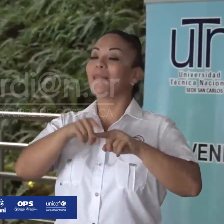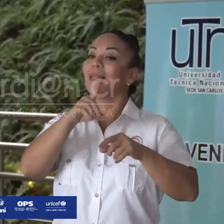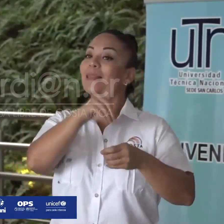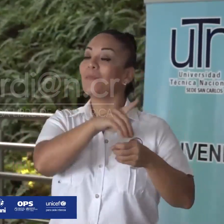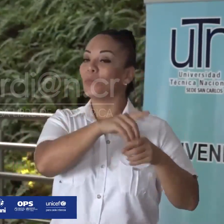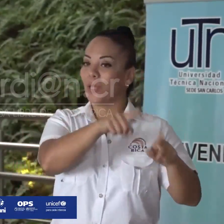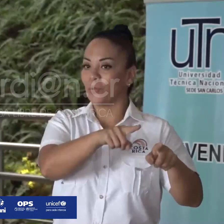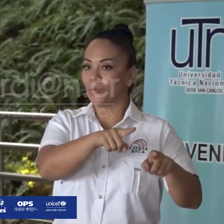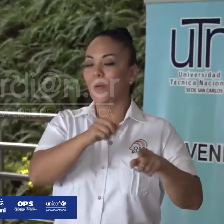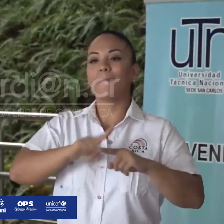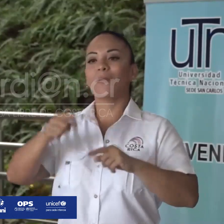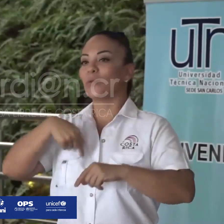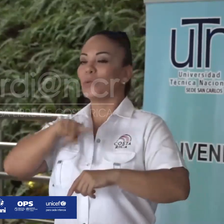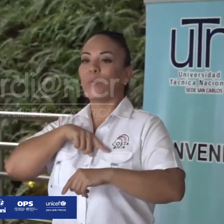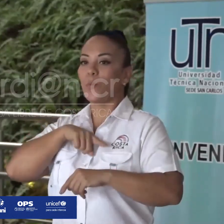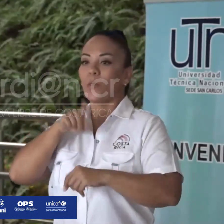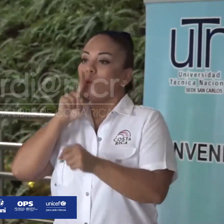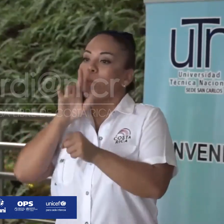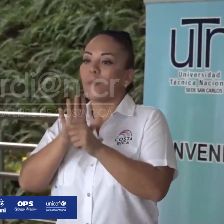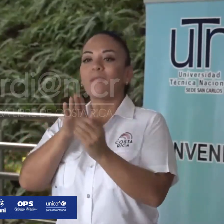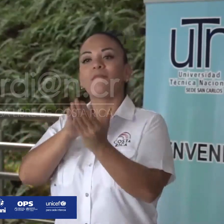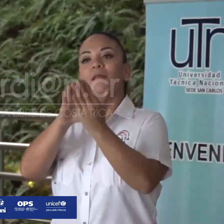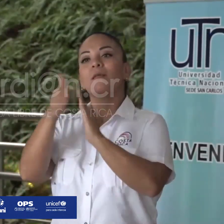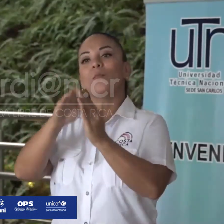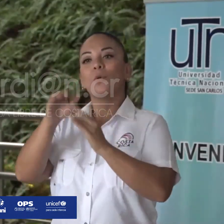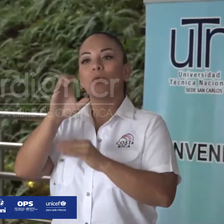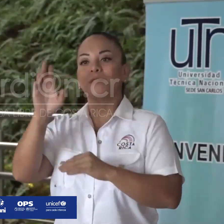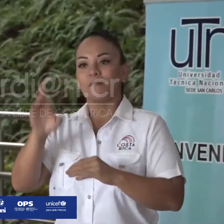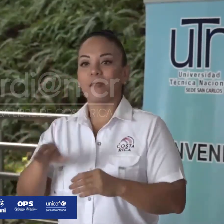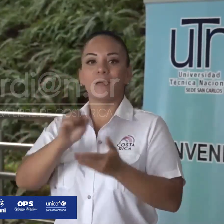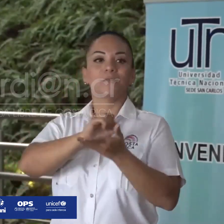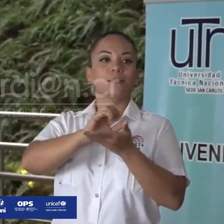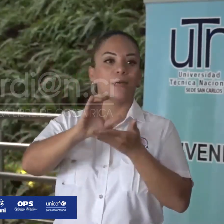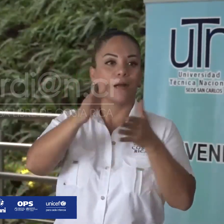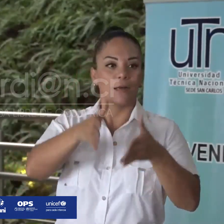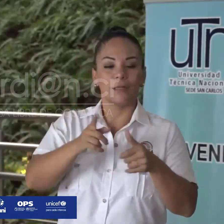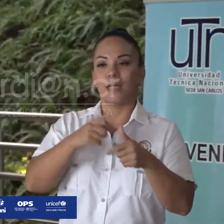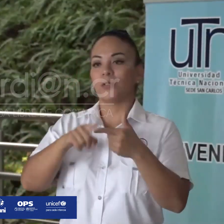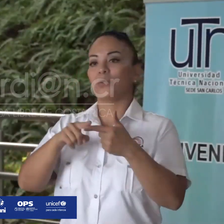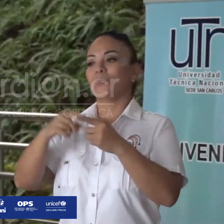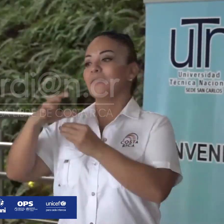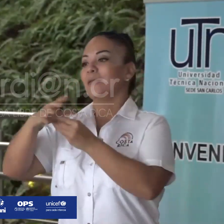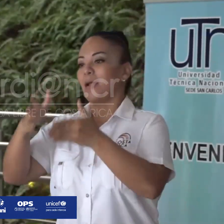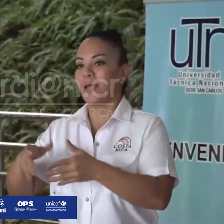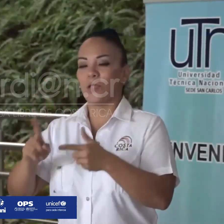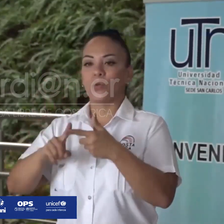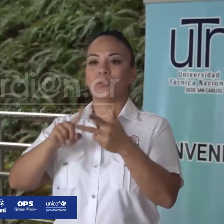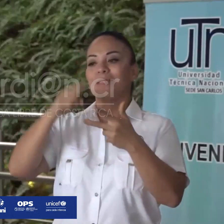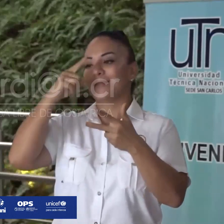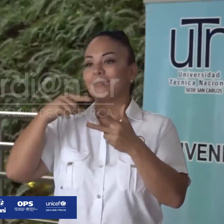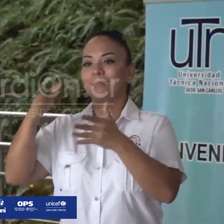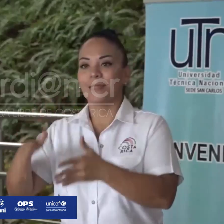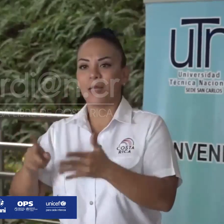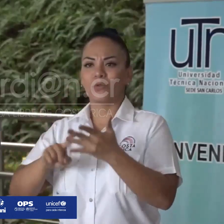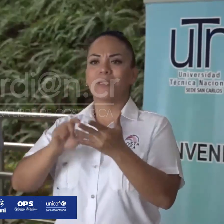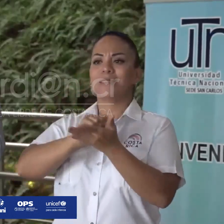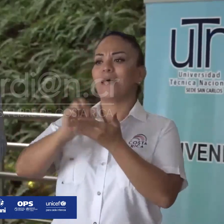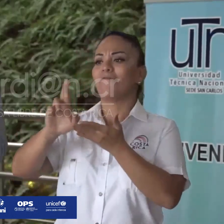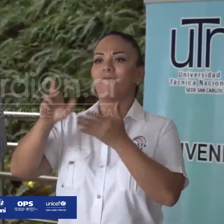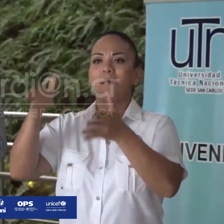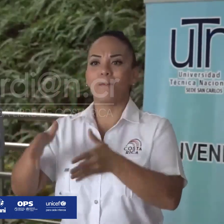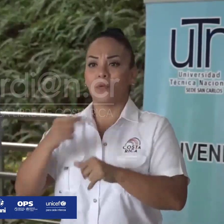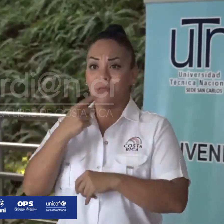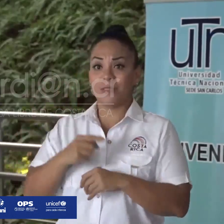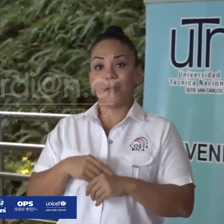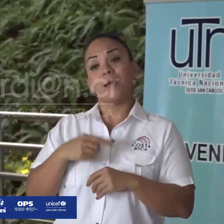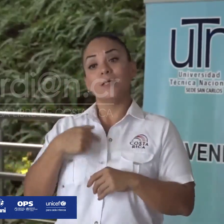no puedo comprometerme ante el pueblo de Costa Rica, los sancarleños, los naranjeños, los de Zarcero, San Ramón, decirles, sí, yo la voy